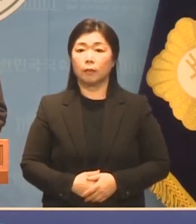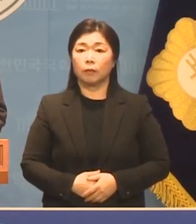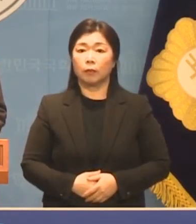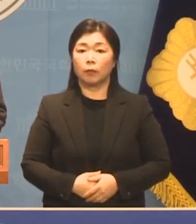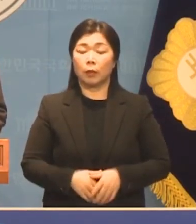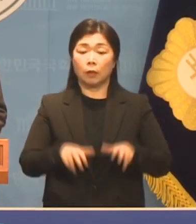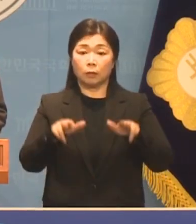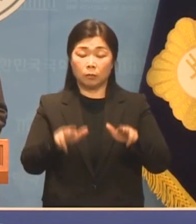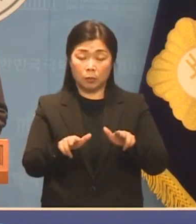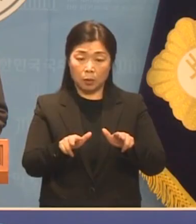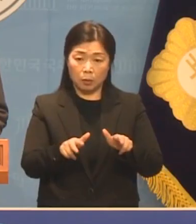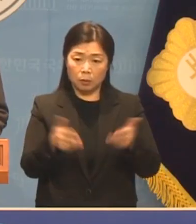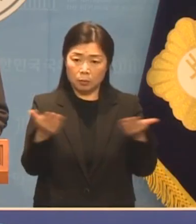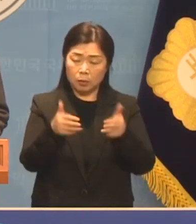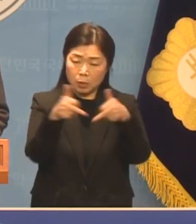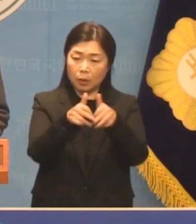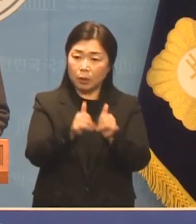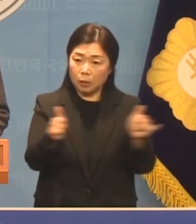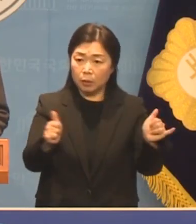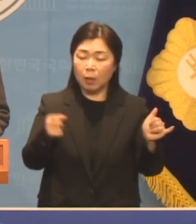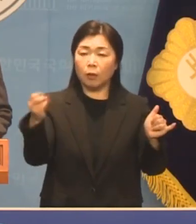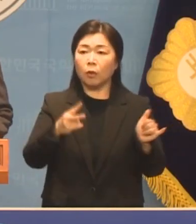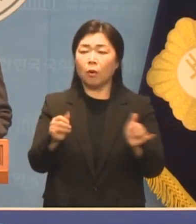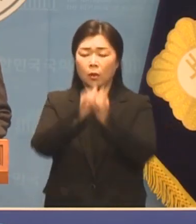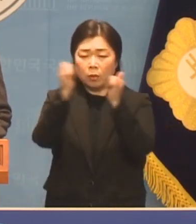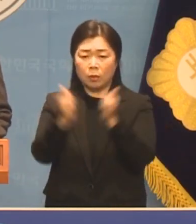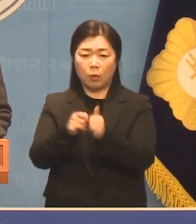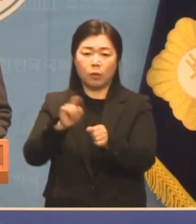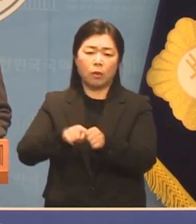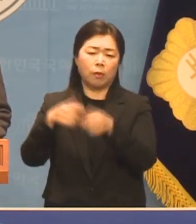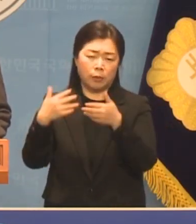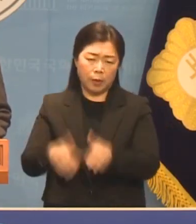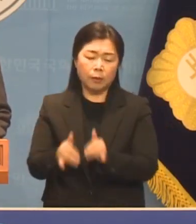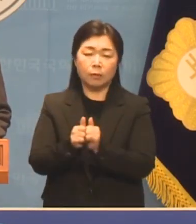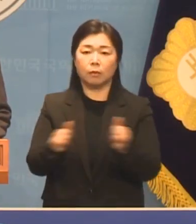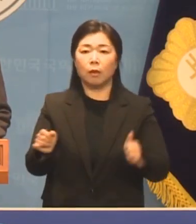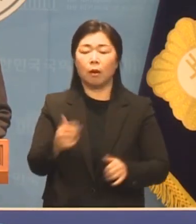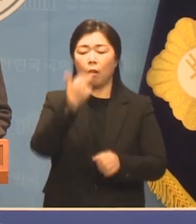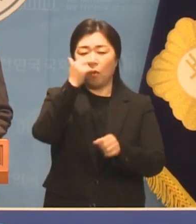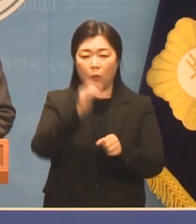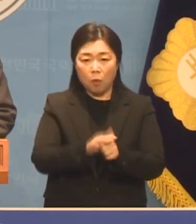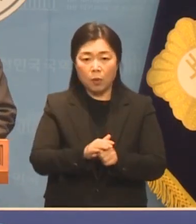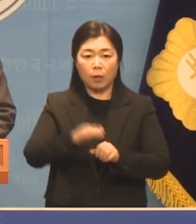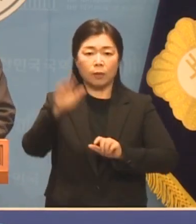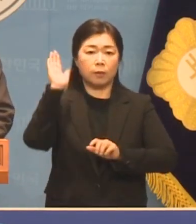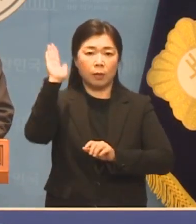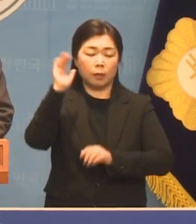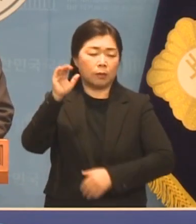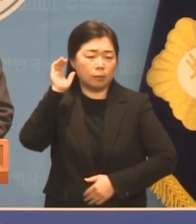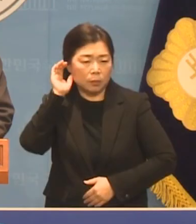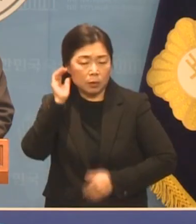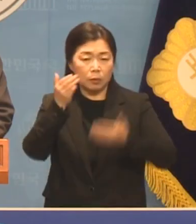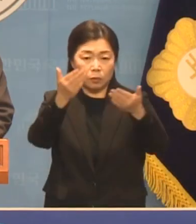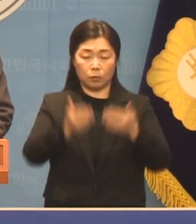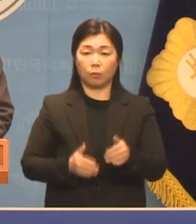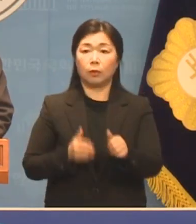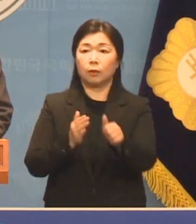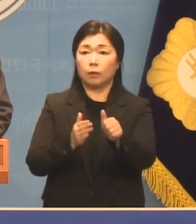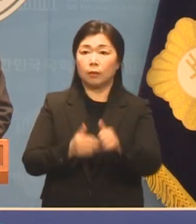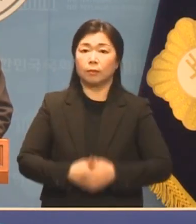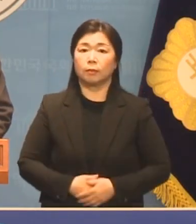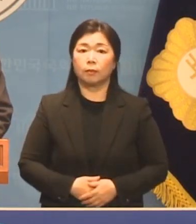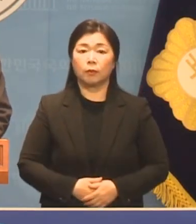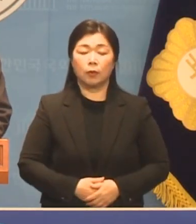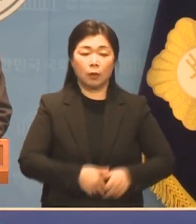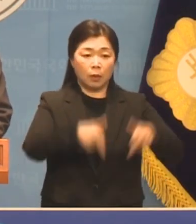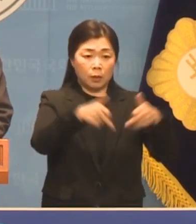부디 이 장애인들과 사회적 약자의 억울한 사정에 귀 기울여 주시기를 당부드리면서